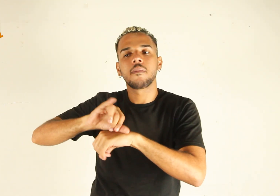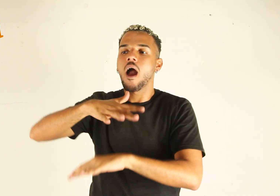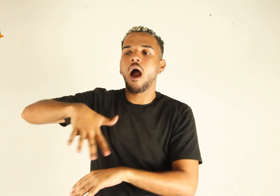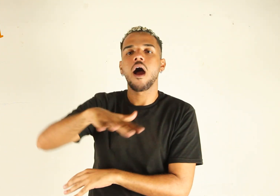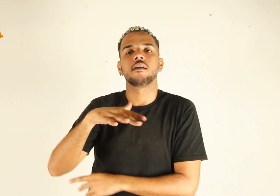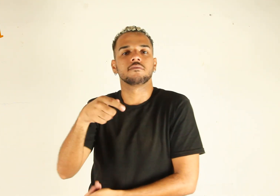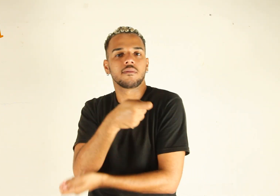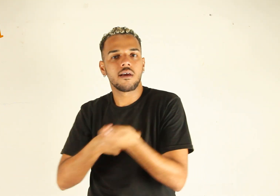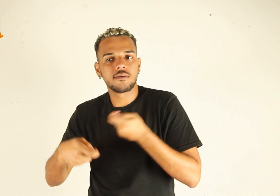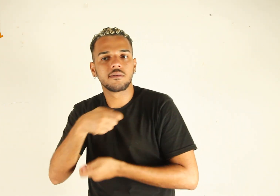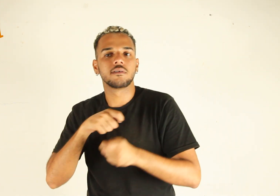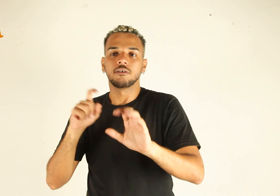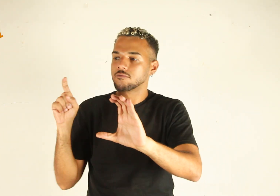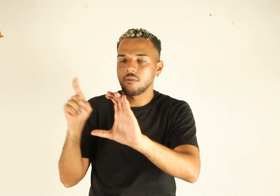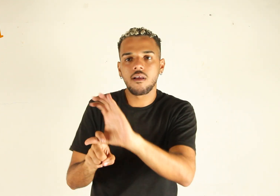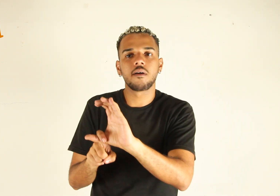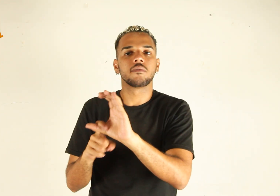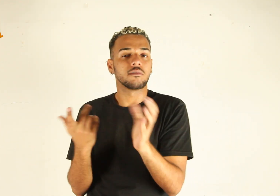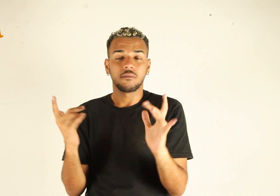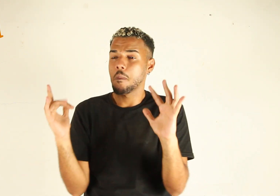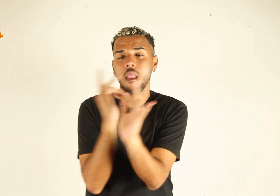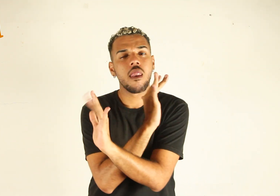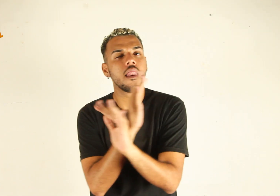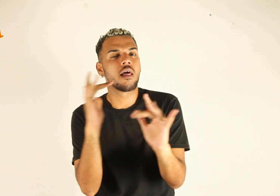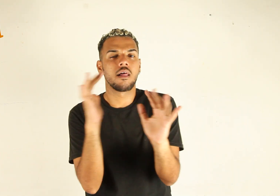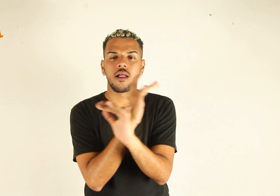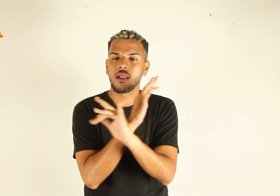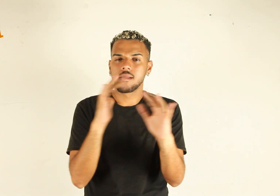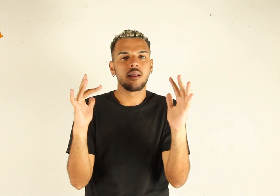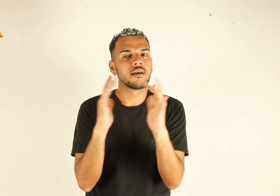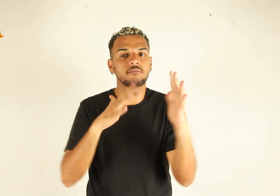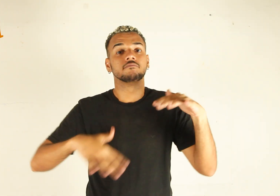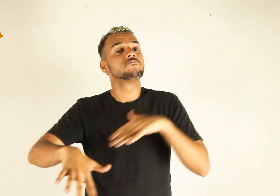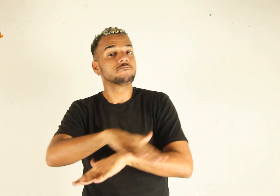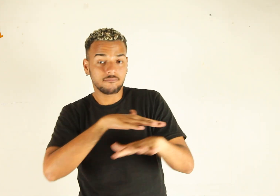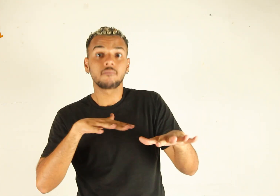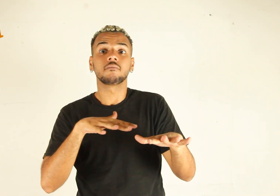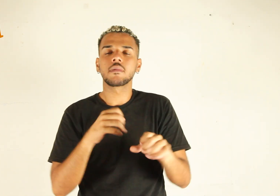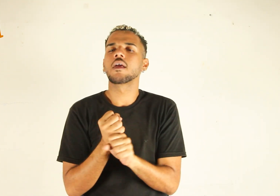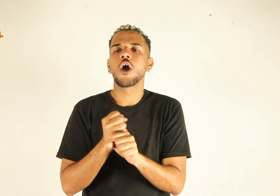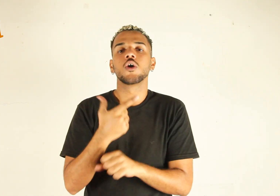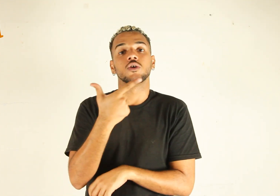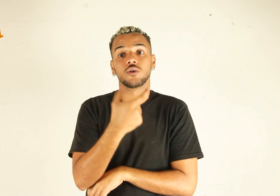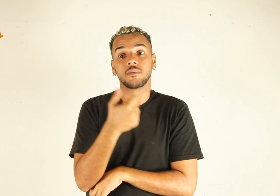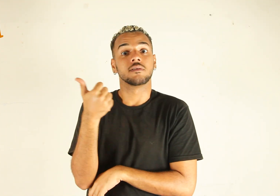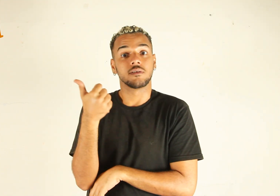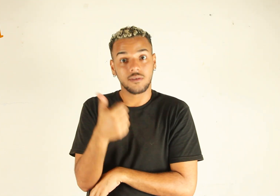27º aniversário da independência. Essa estátua foi colocada no largo do Quinaxixi, região comercial de Luanda,